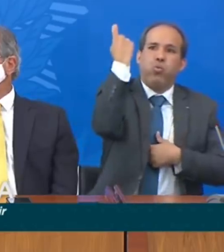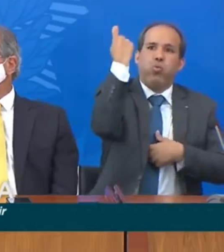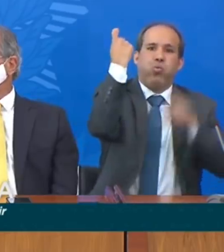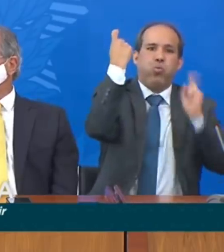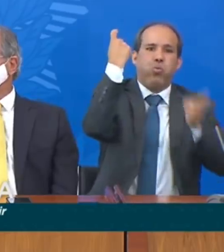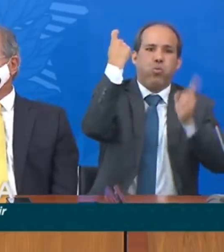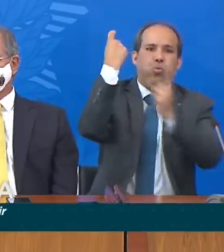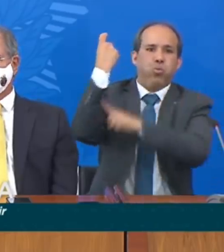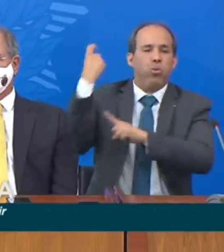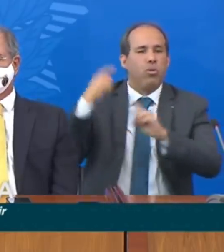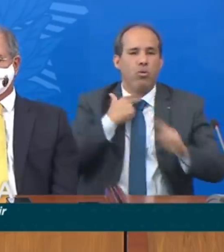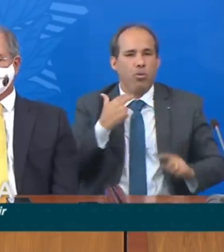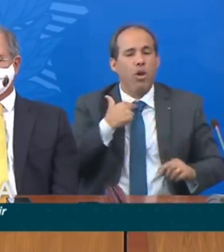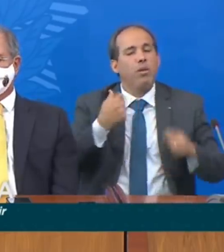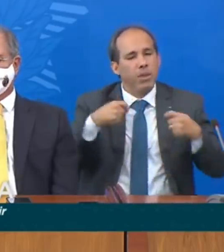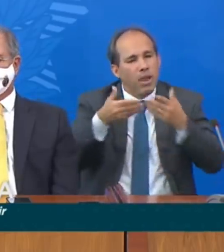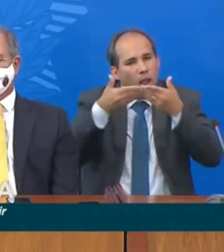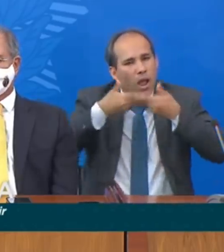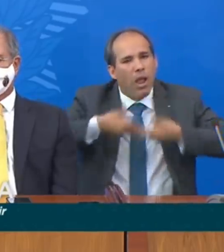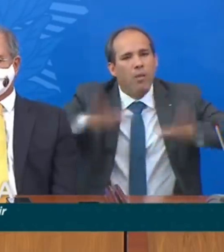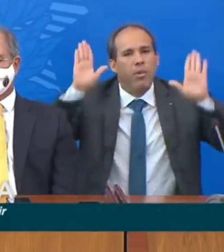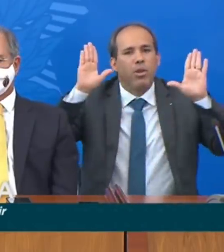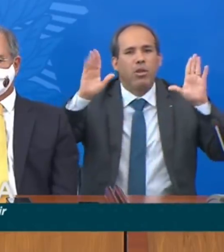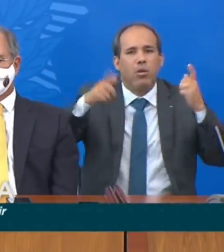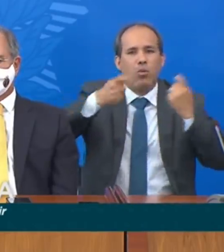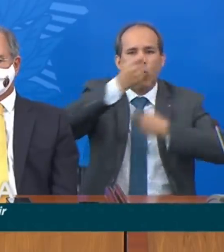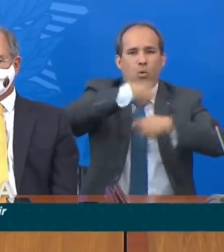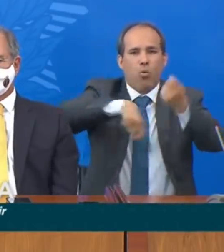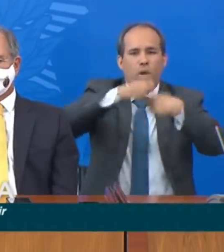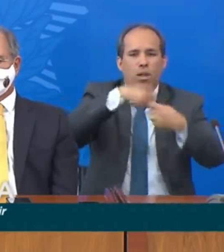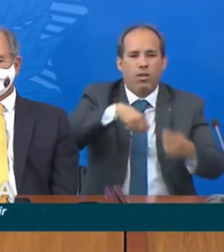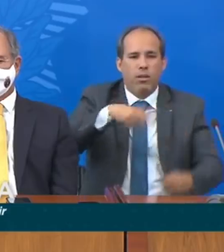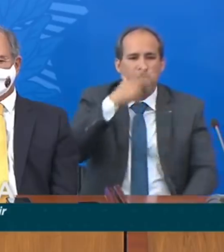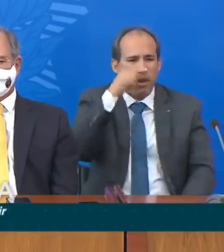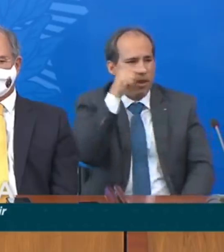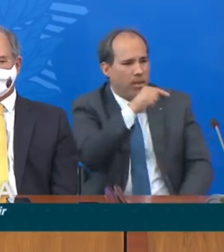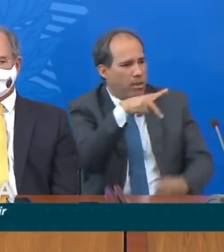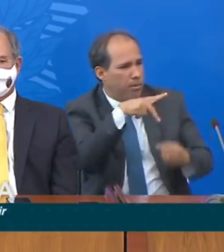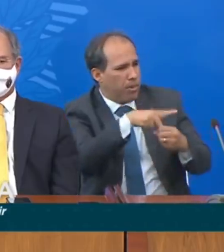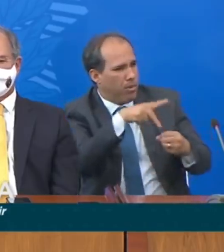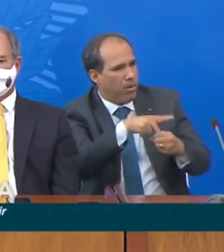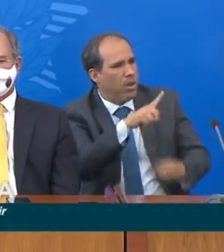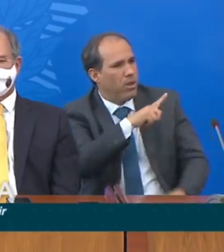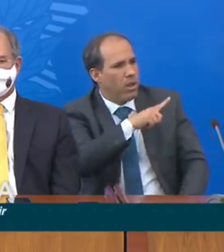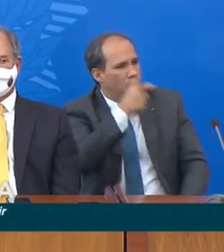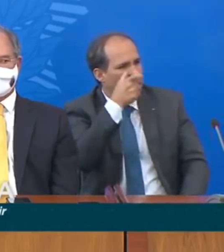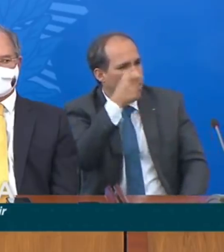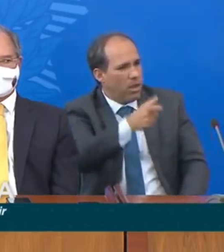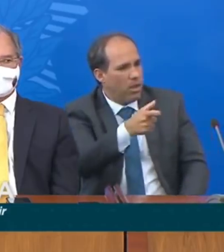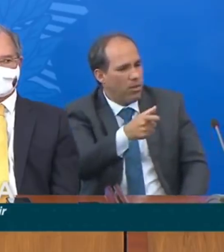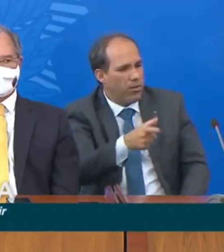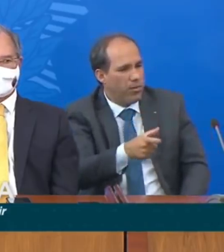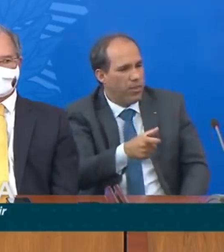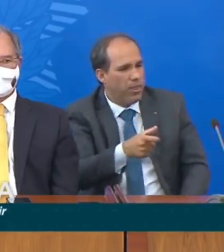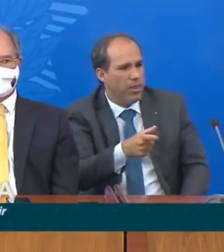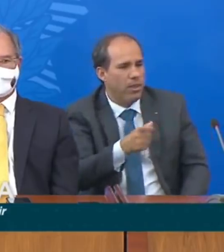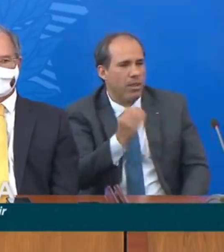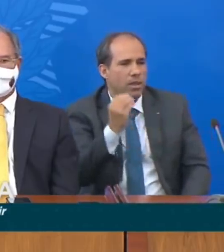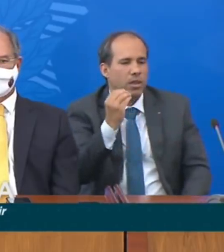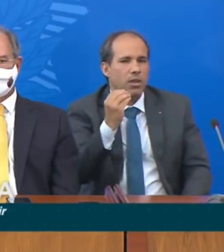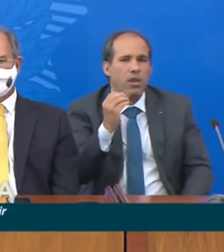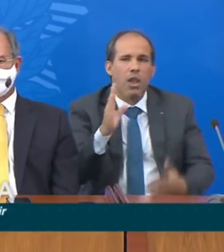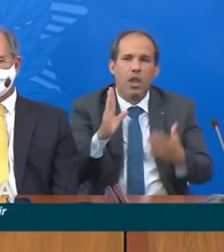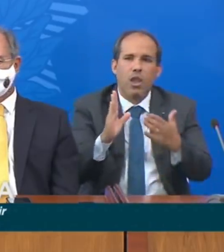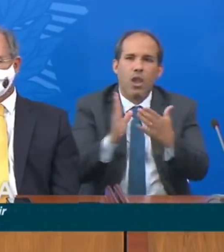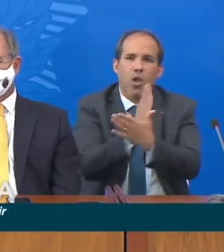comércio. Como, pelo que parece, a Petrobras tem interesse em mini refinarias